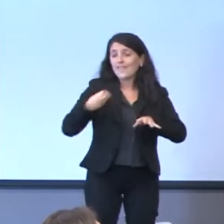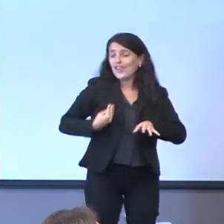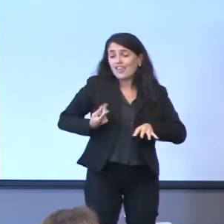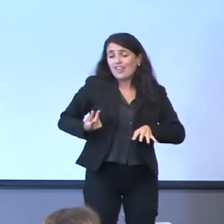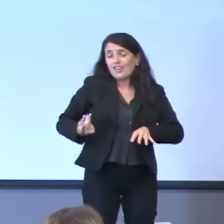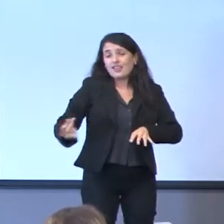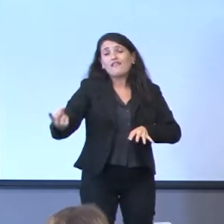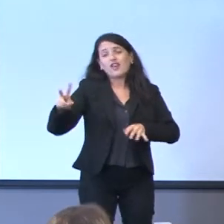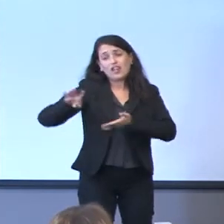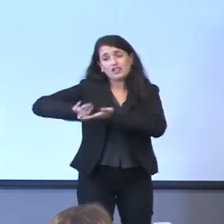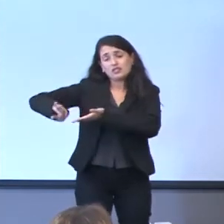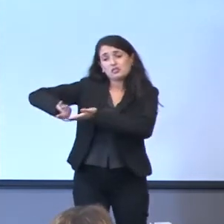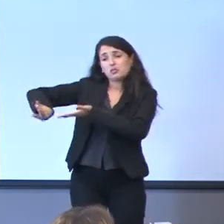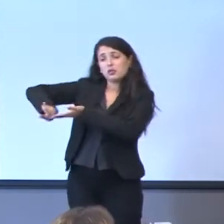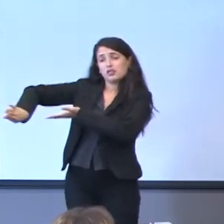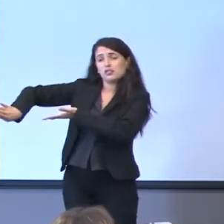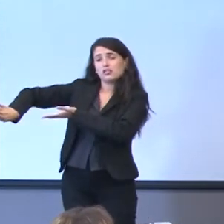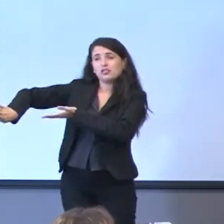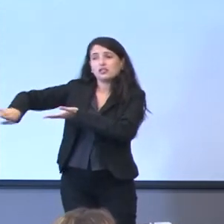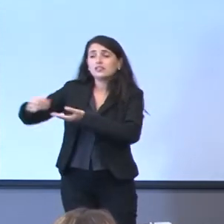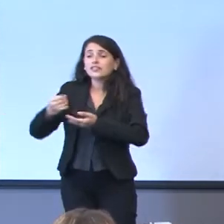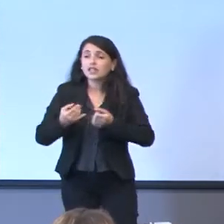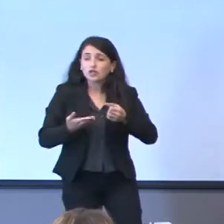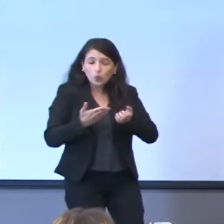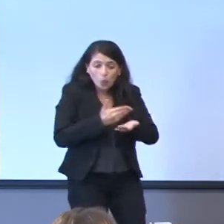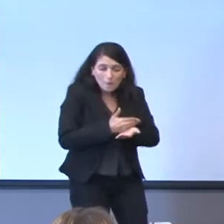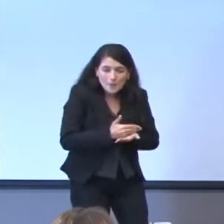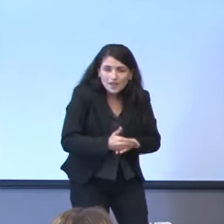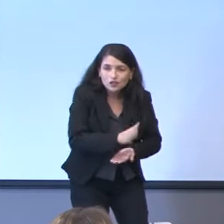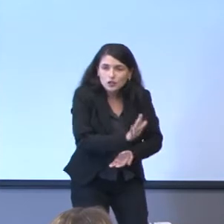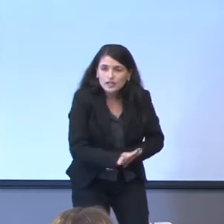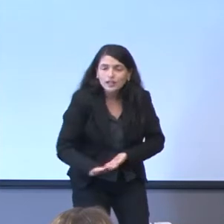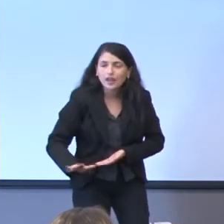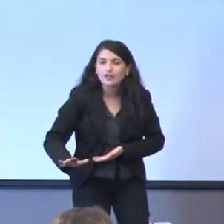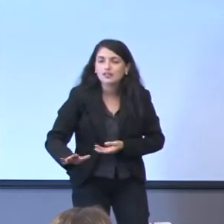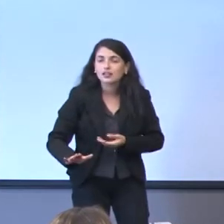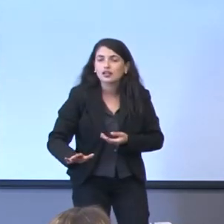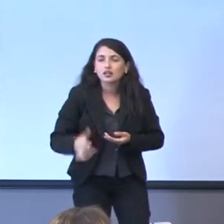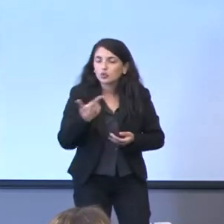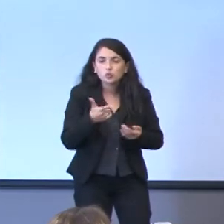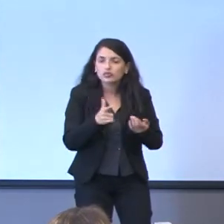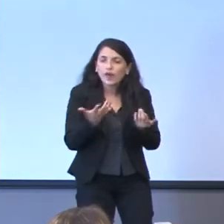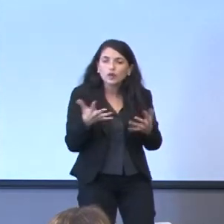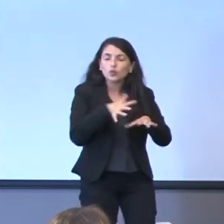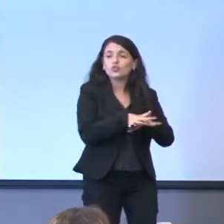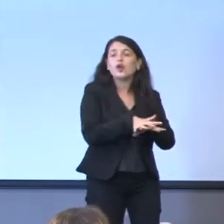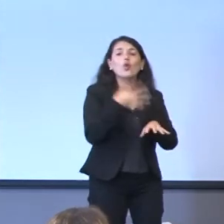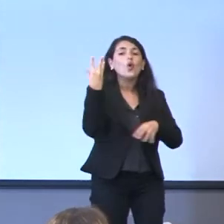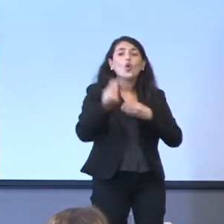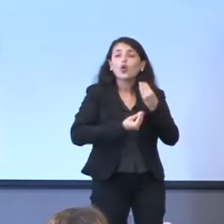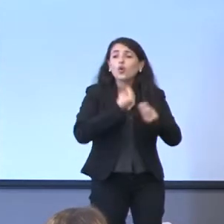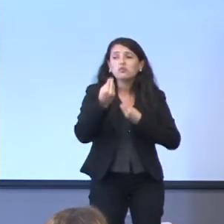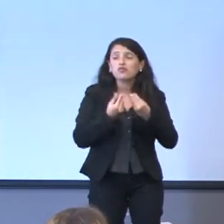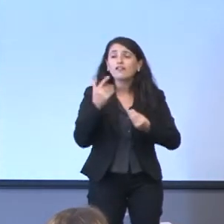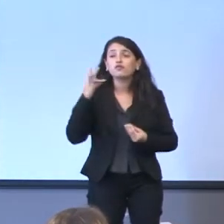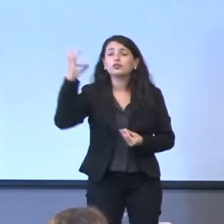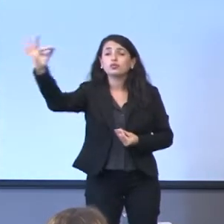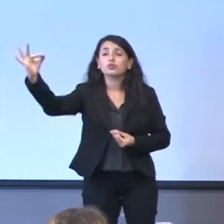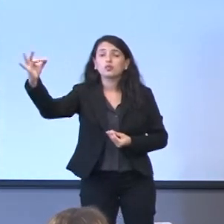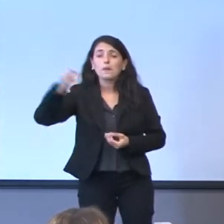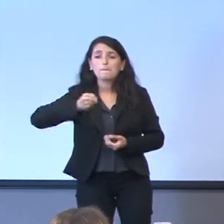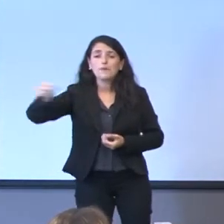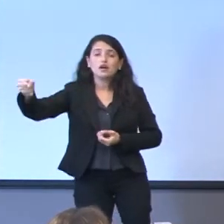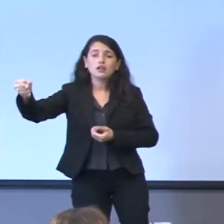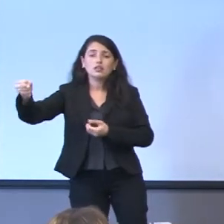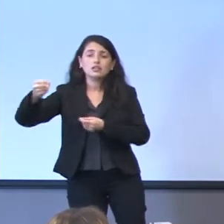da base, como que você lá na frente quer que alguém chame ela para trabalhar se essa criança já não mostrou